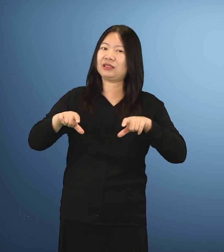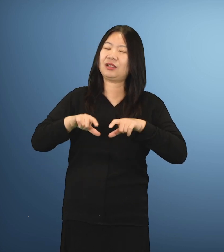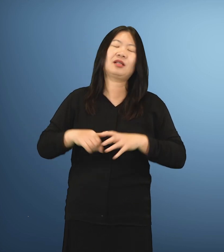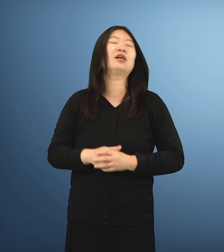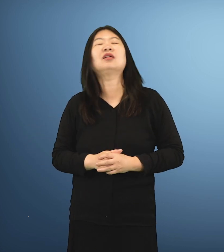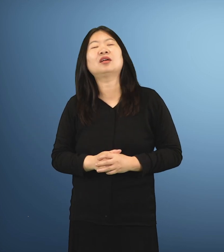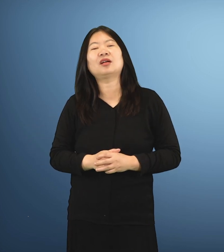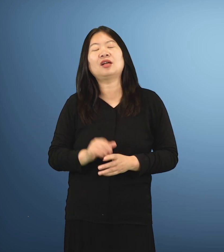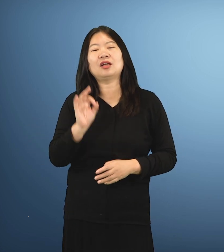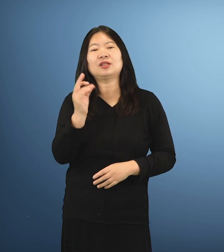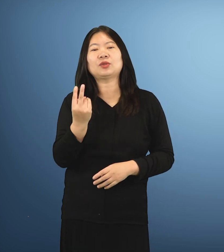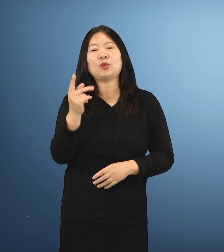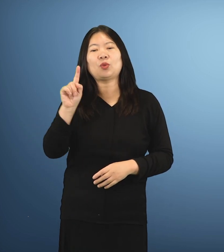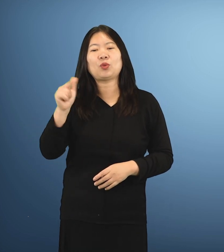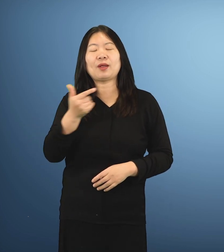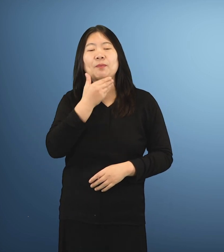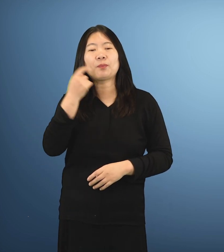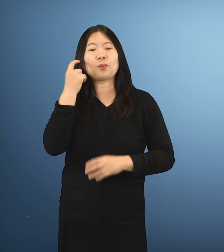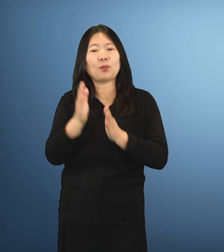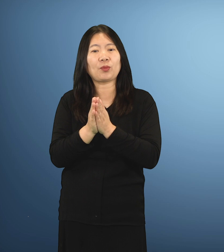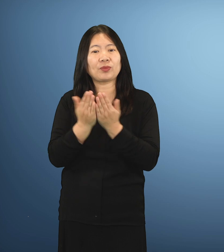일반적으로 요한복음은